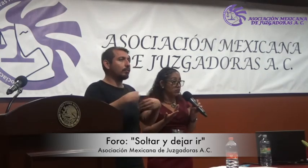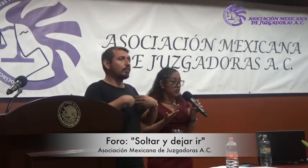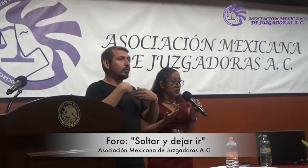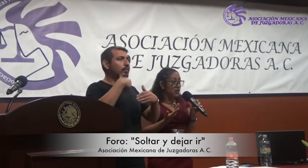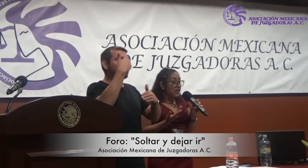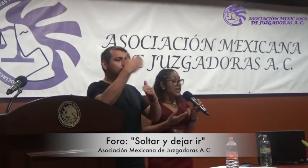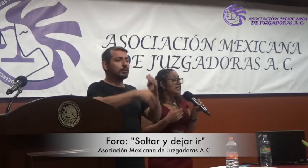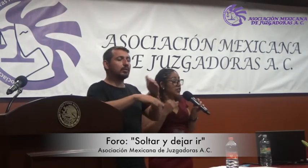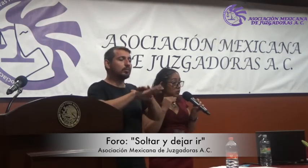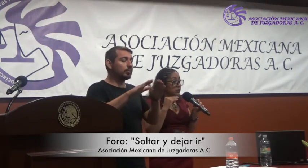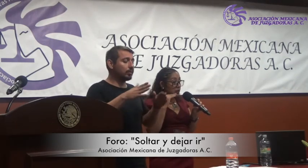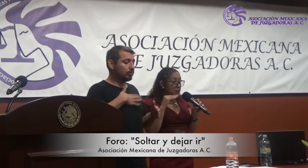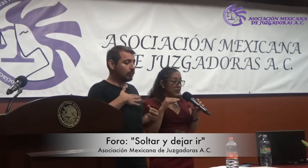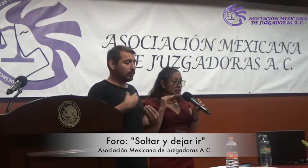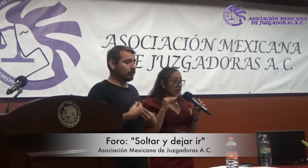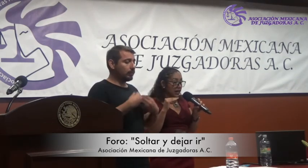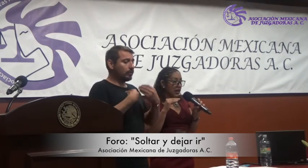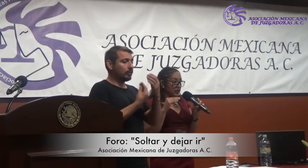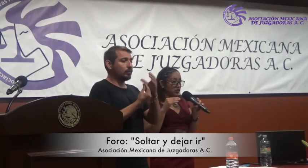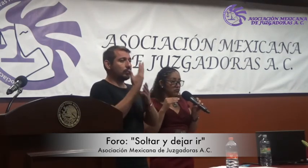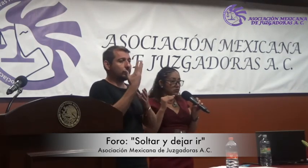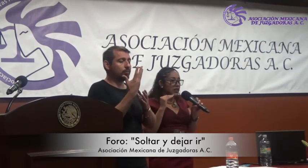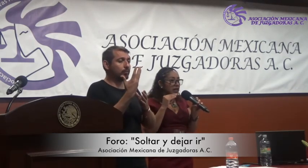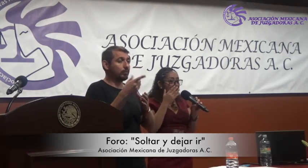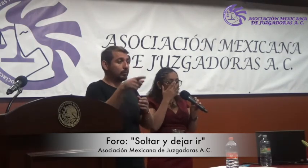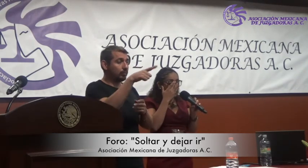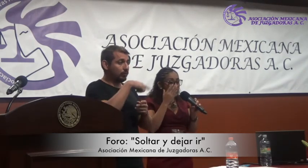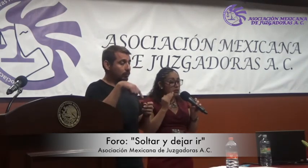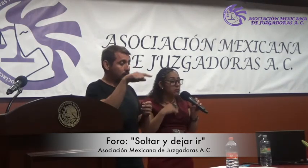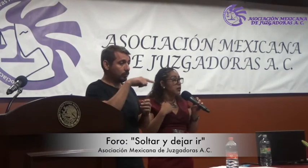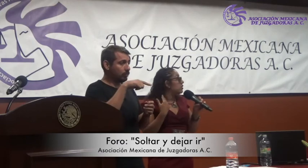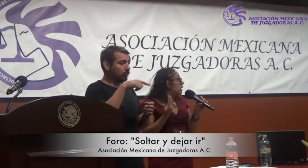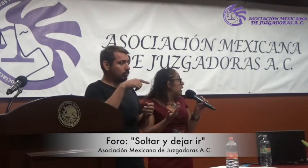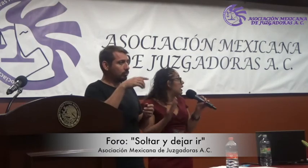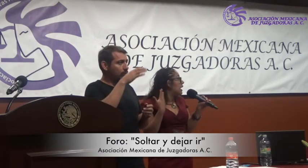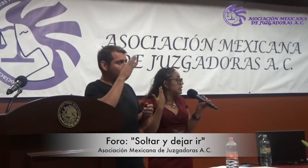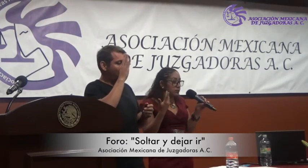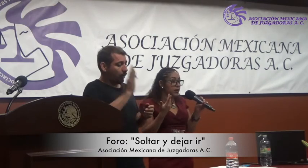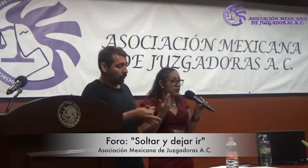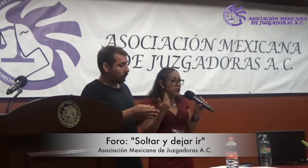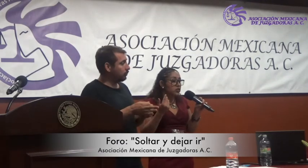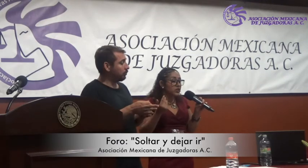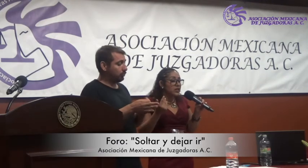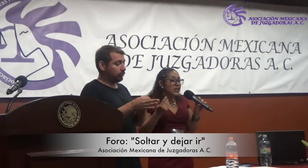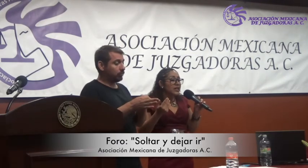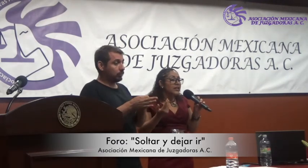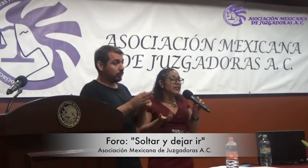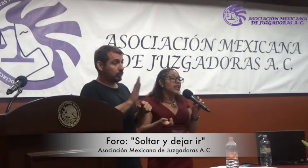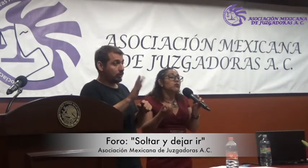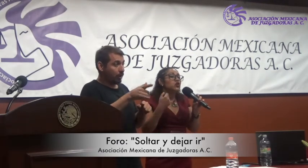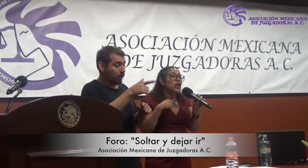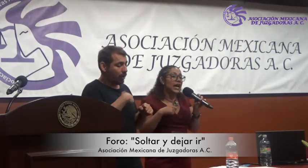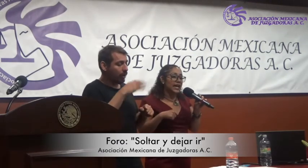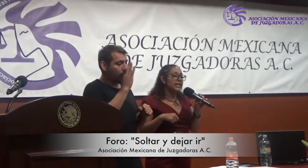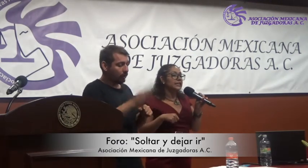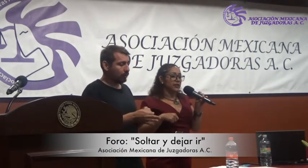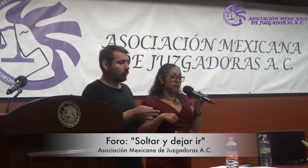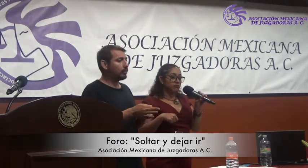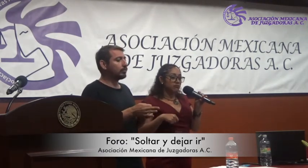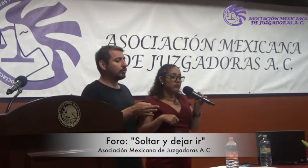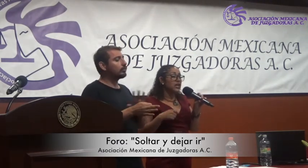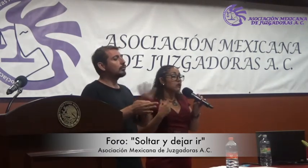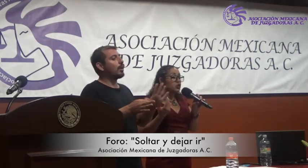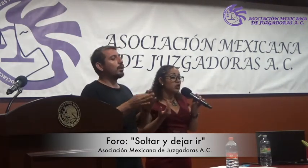otra. Y si somos capaces de llegar a eso, de llegar hasta ese momento en el que ya aceptamos, tenemos una